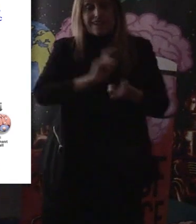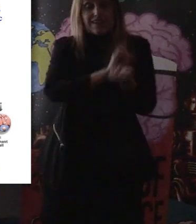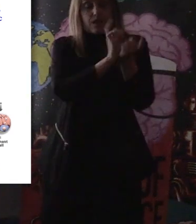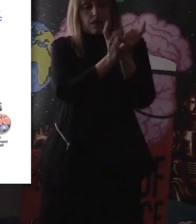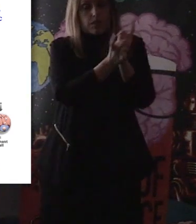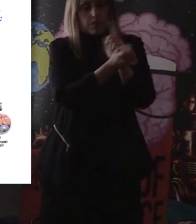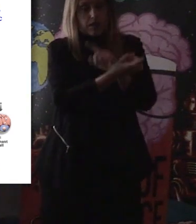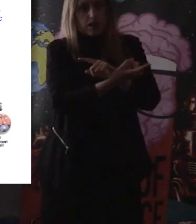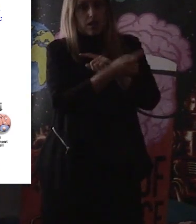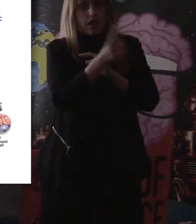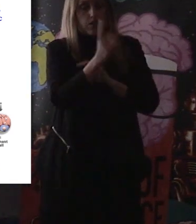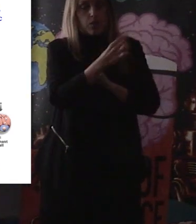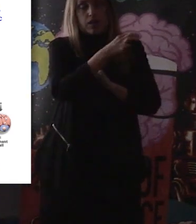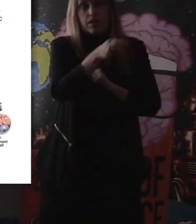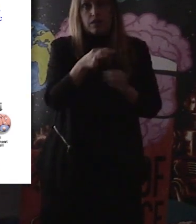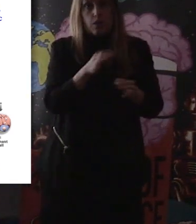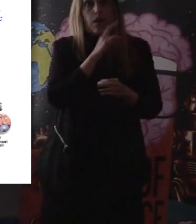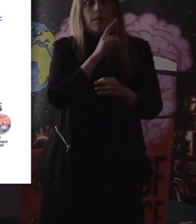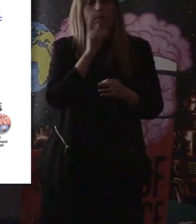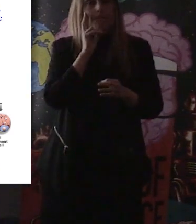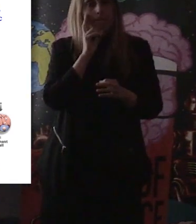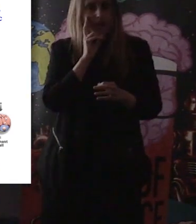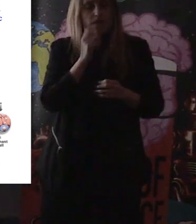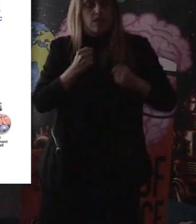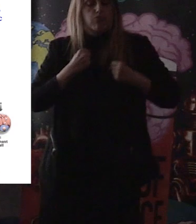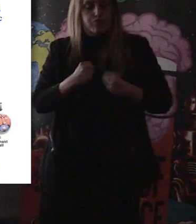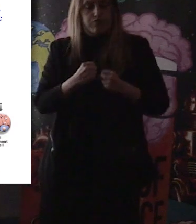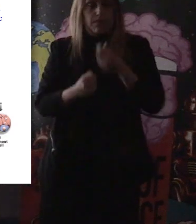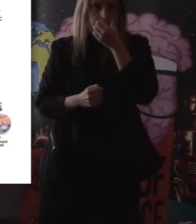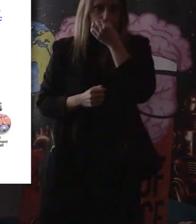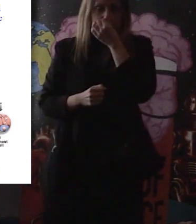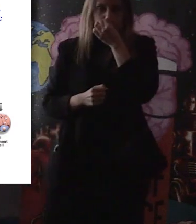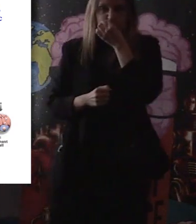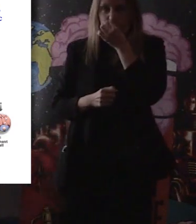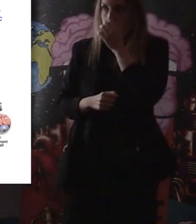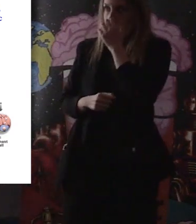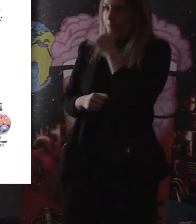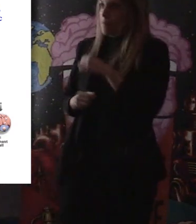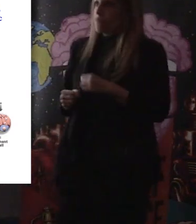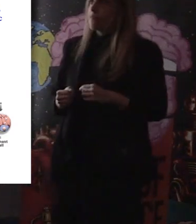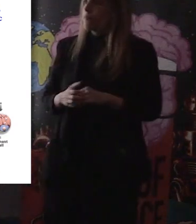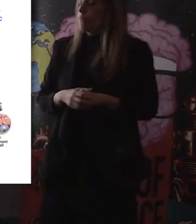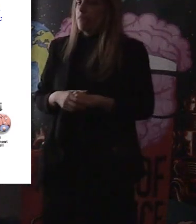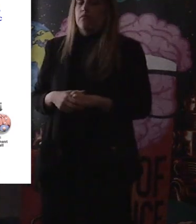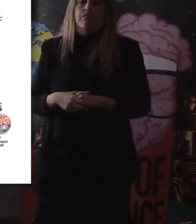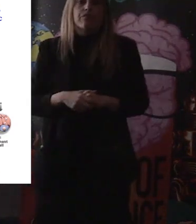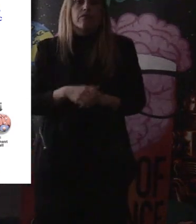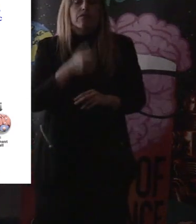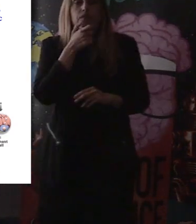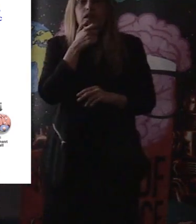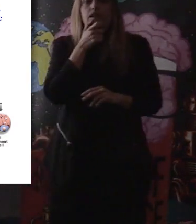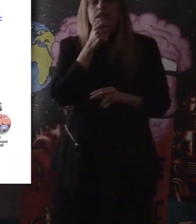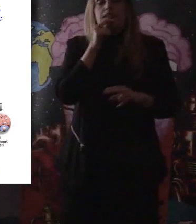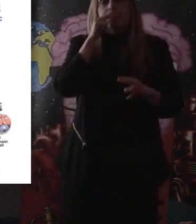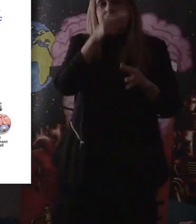convertirla en una célula madre pluripotente. Se llaman induced pluripotent stem cells. Esto ya